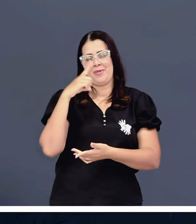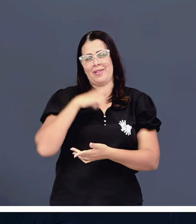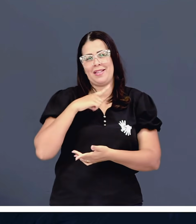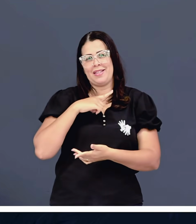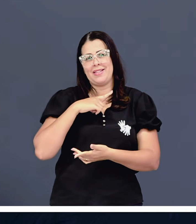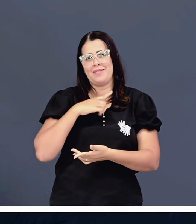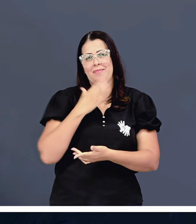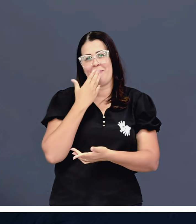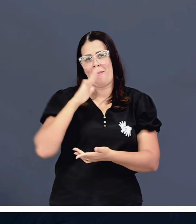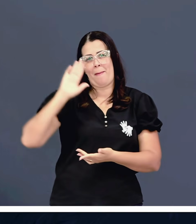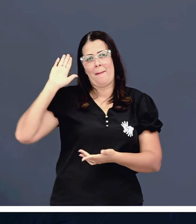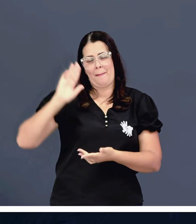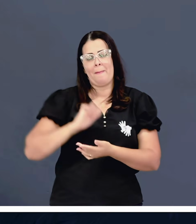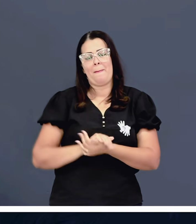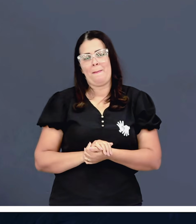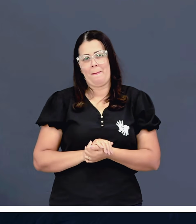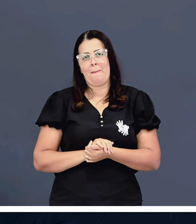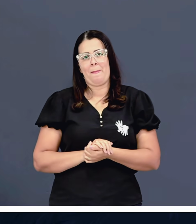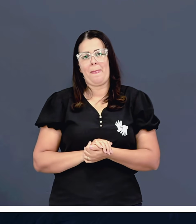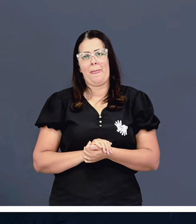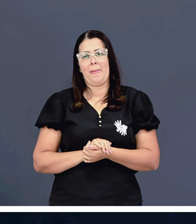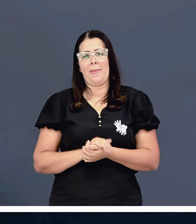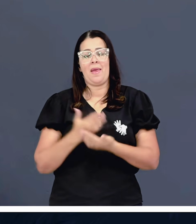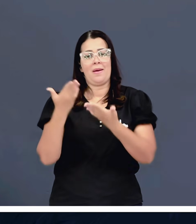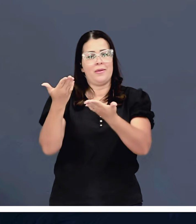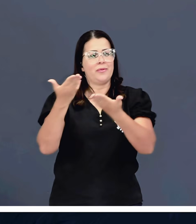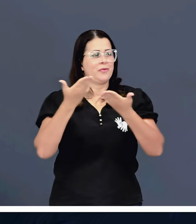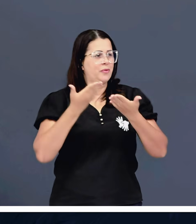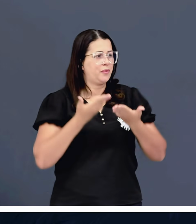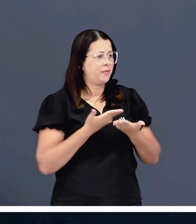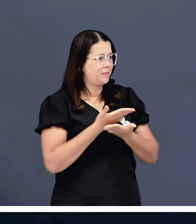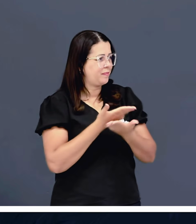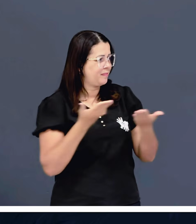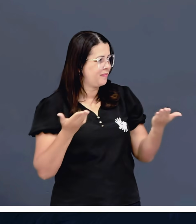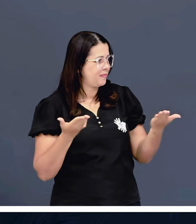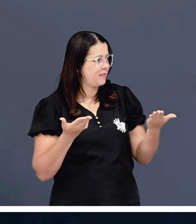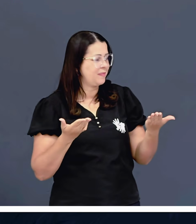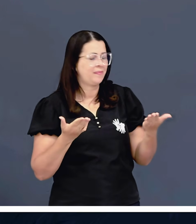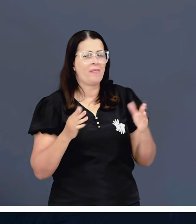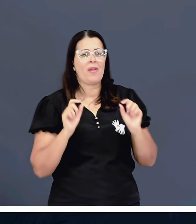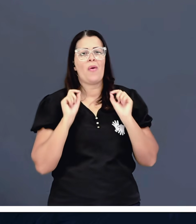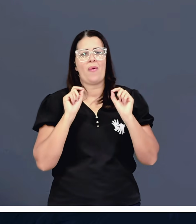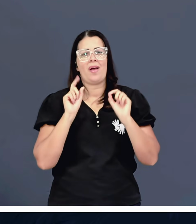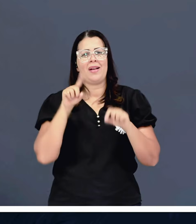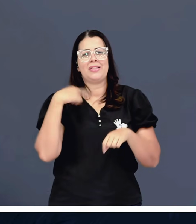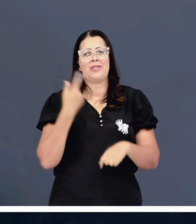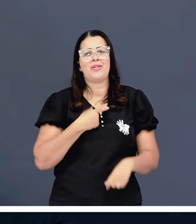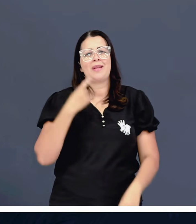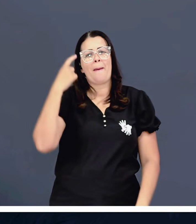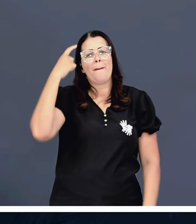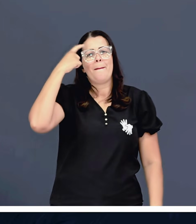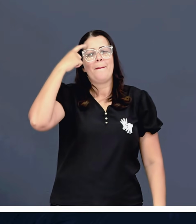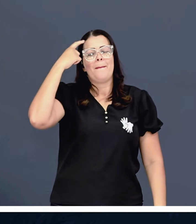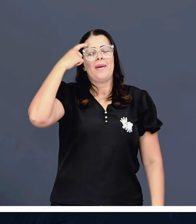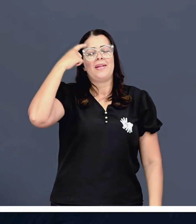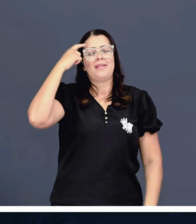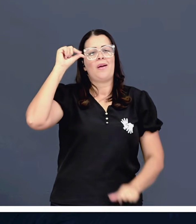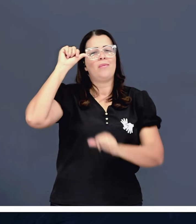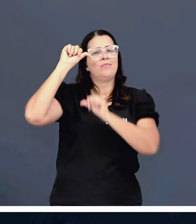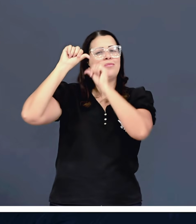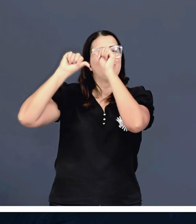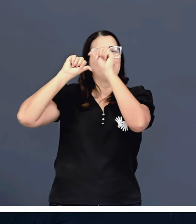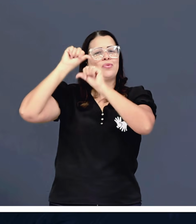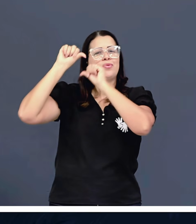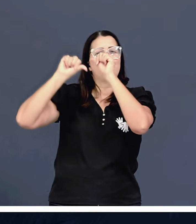esse propósito. É um convite a gente condicionar a nossa mente, transicionando